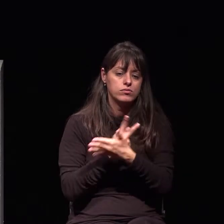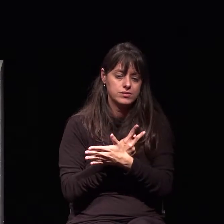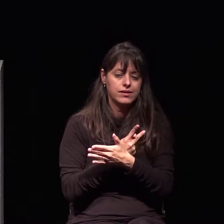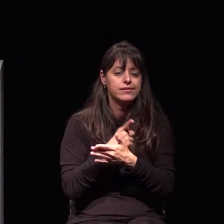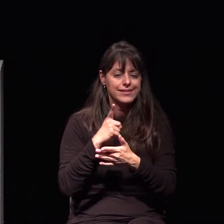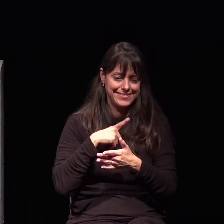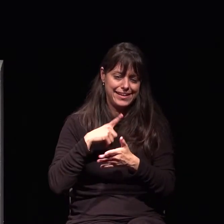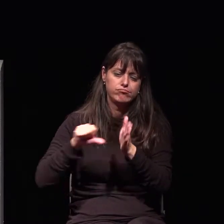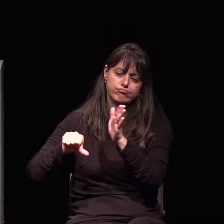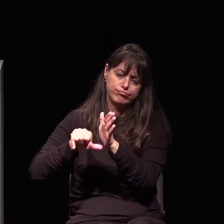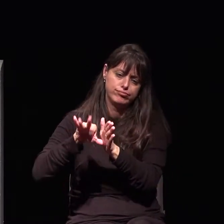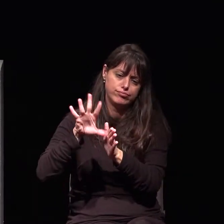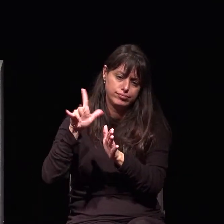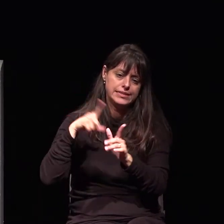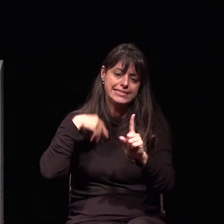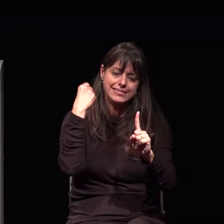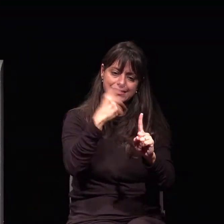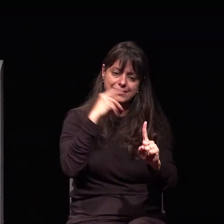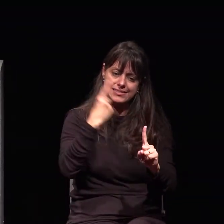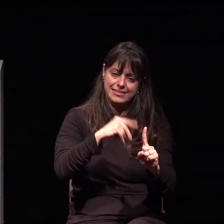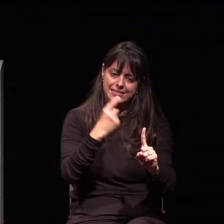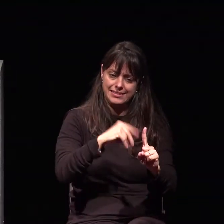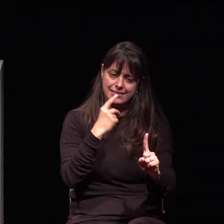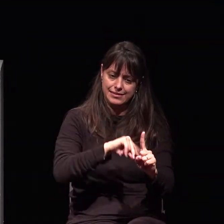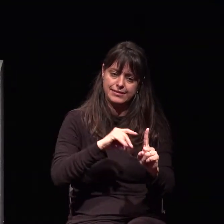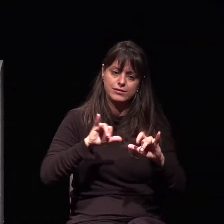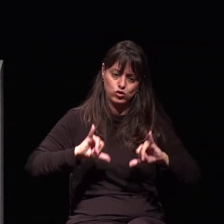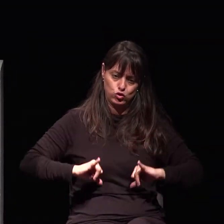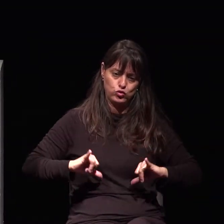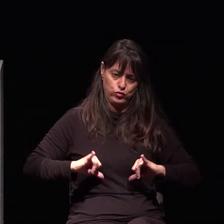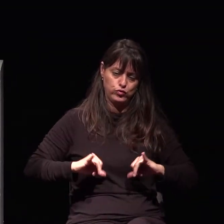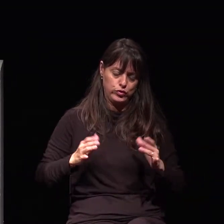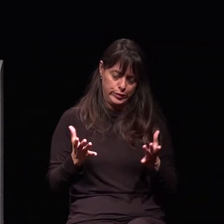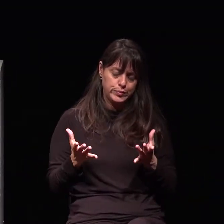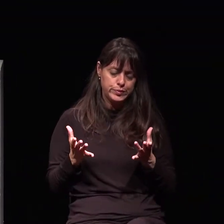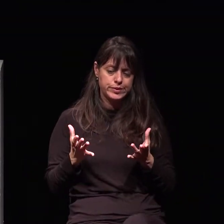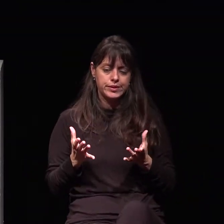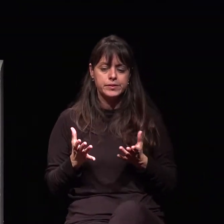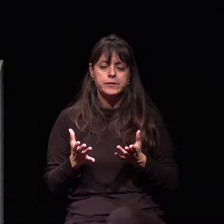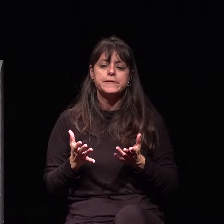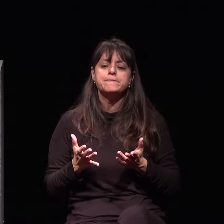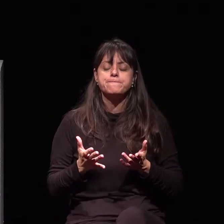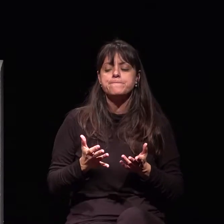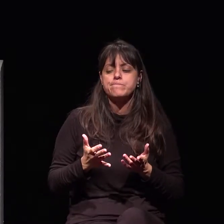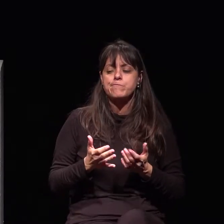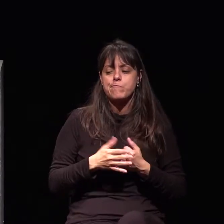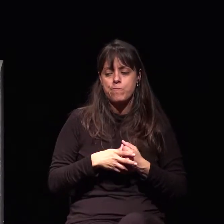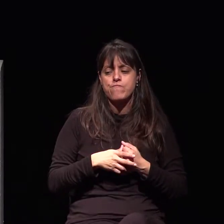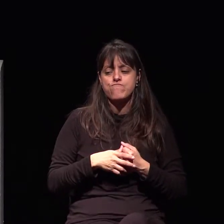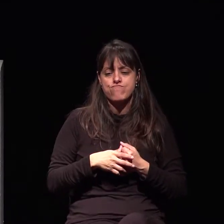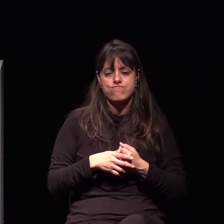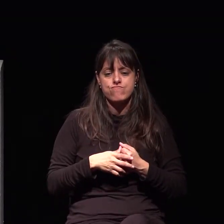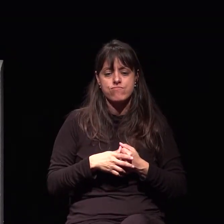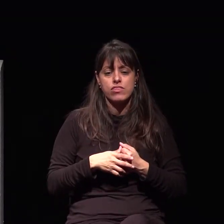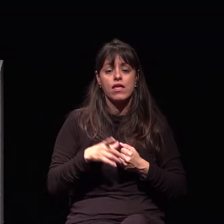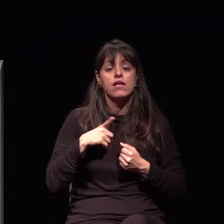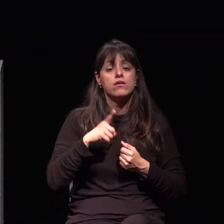aliás, várias sessões de tortura que ela se submeteu, né, foi submetida, ela ia